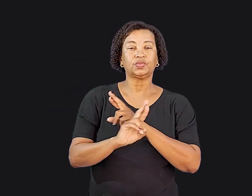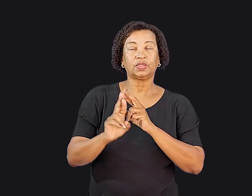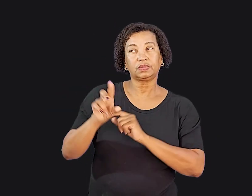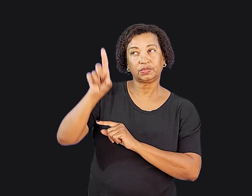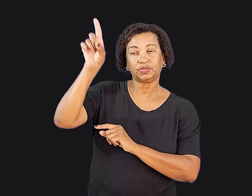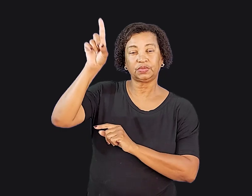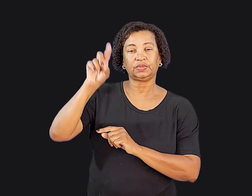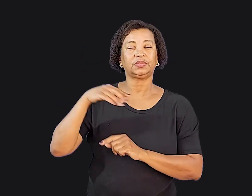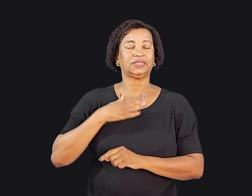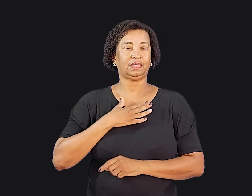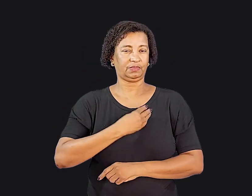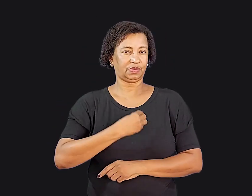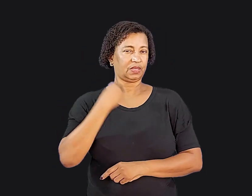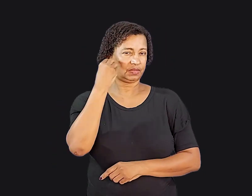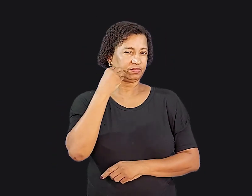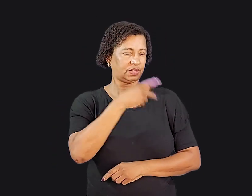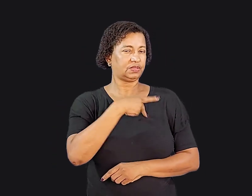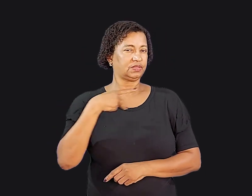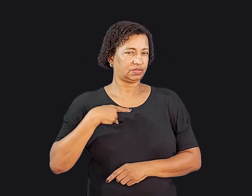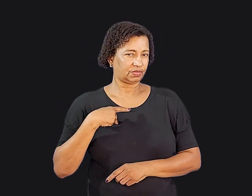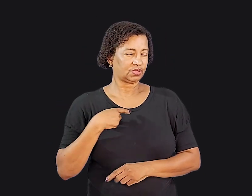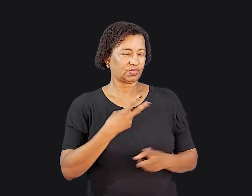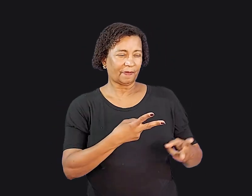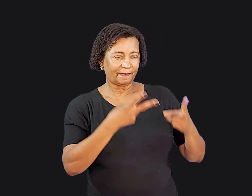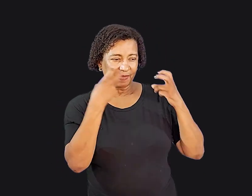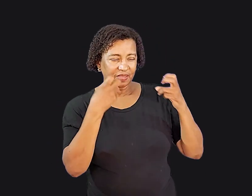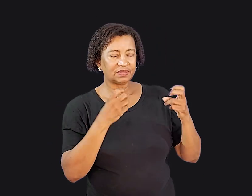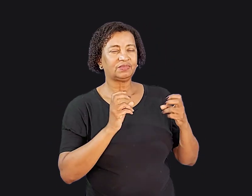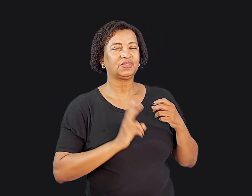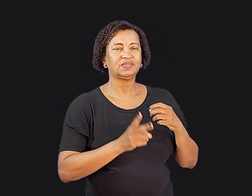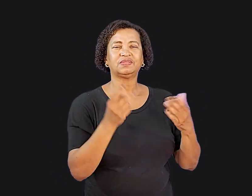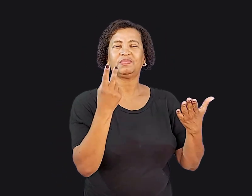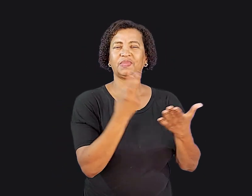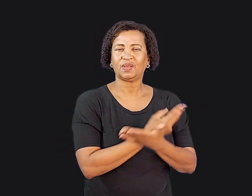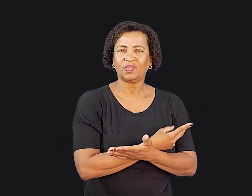pude ver que desentendimentos entre irmãos em Cristo sempre acontecem,